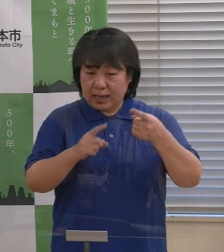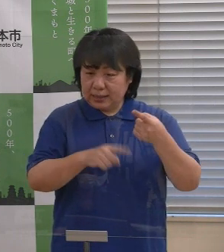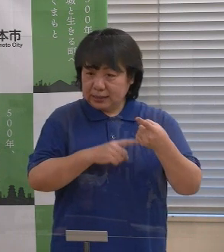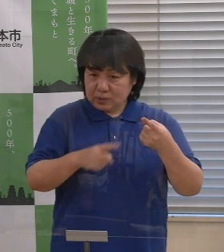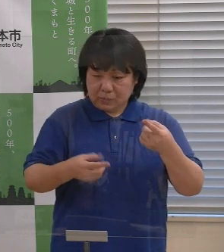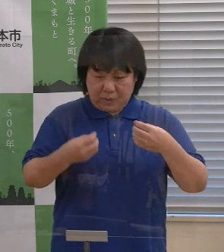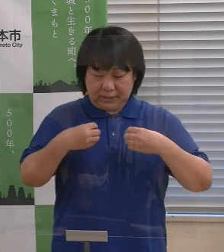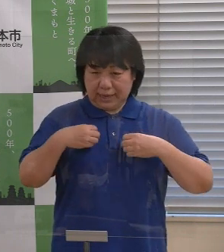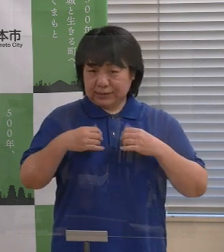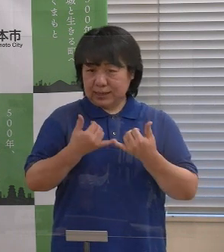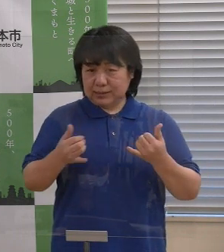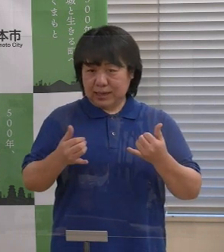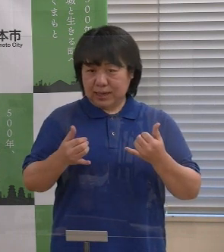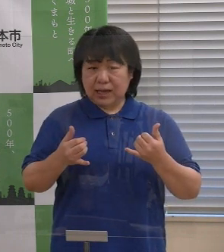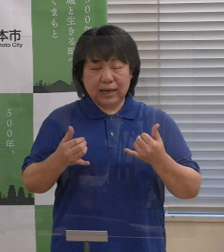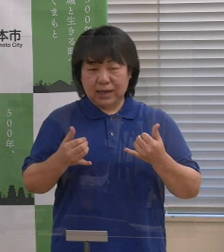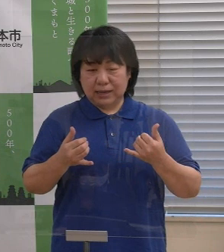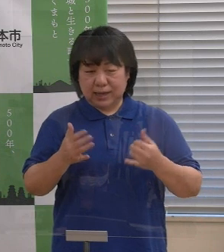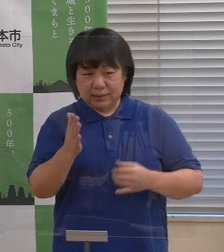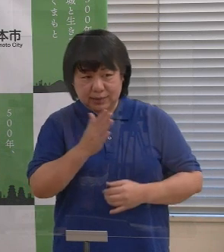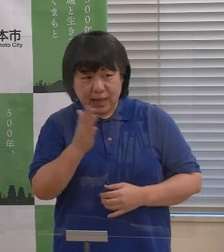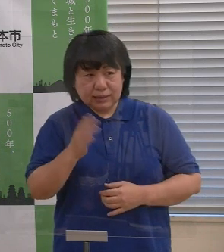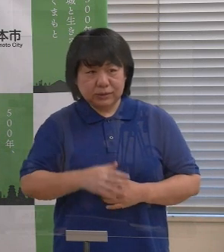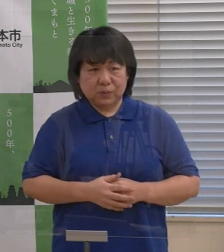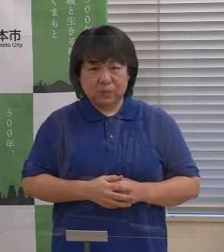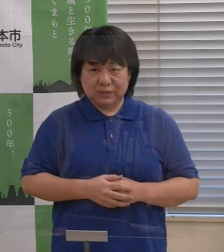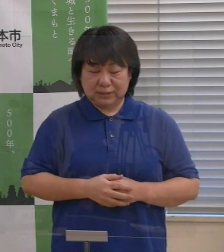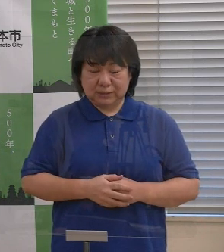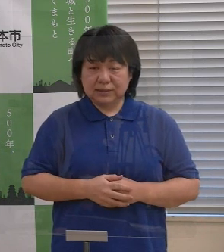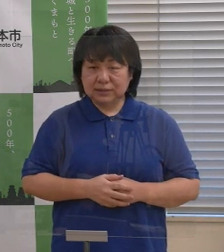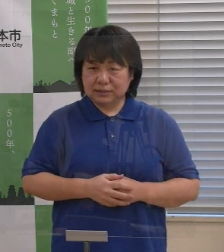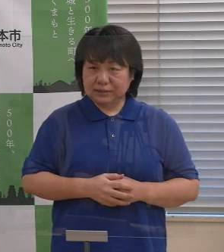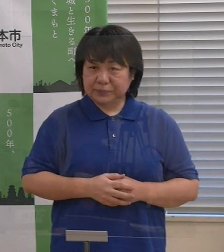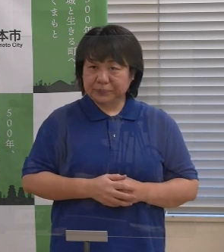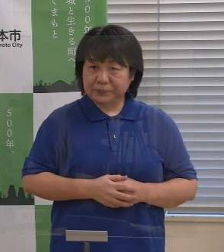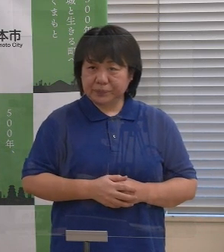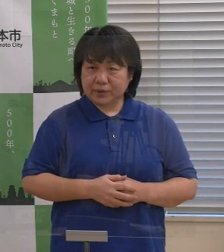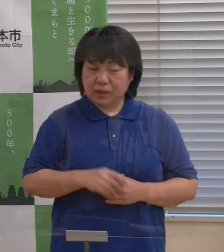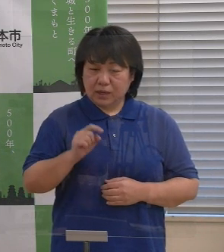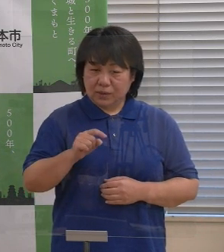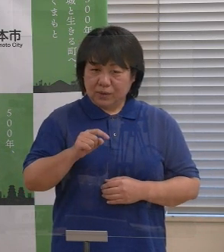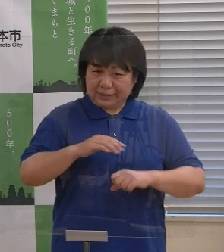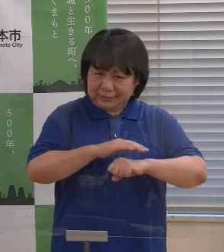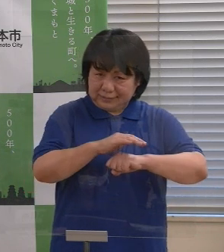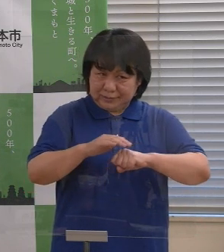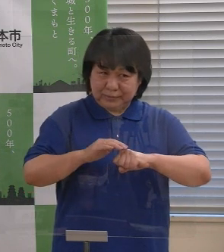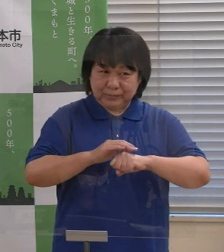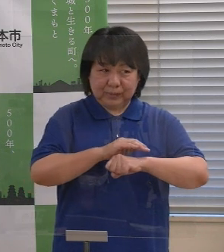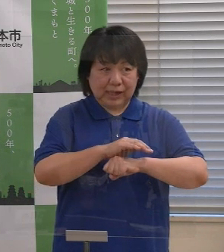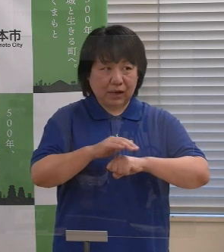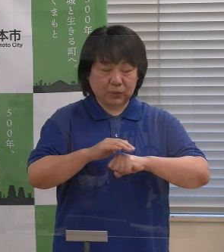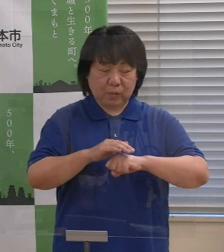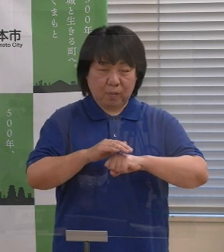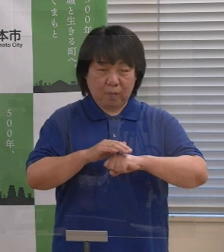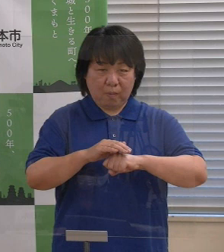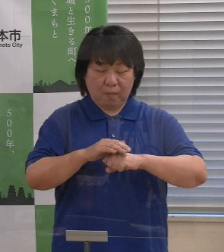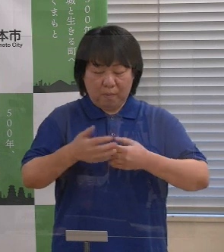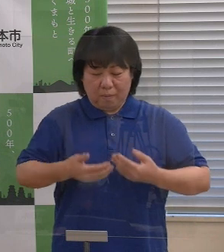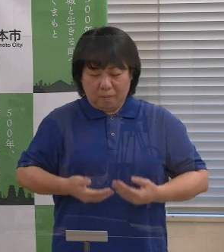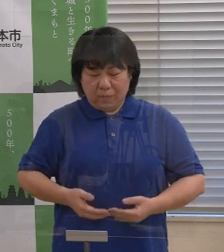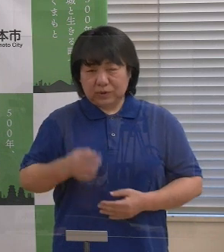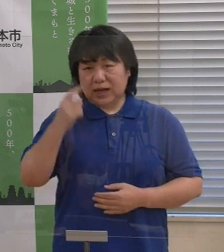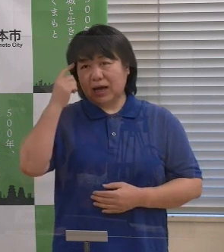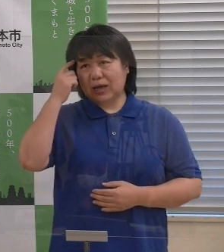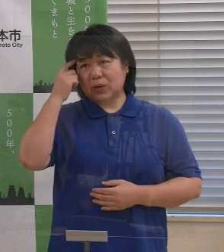ない方をですね、出さないというですね、そういった、ことが極めて重要であるというふうに、まあ、重く考えており